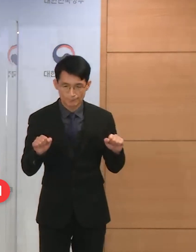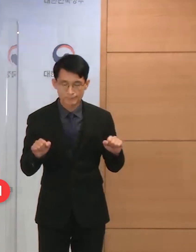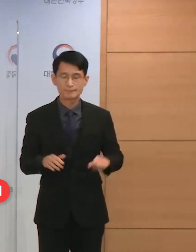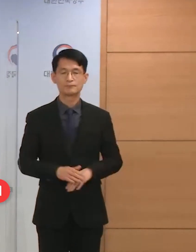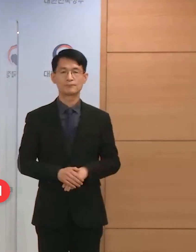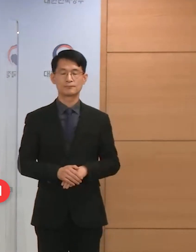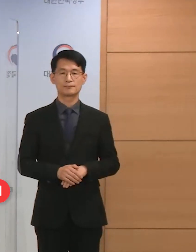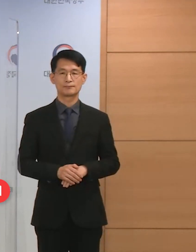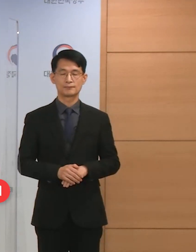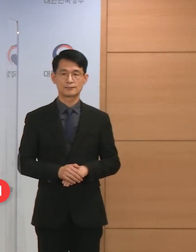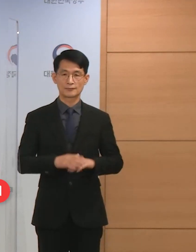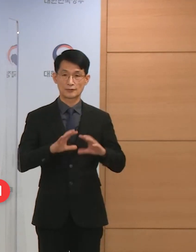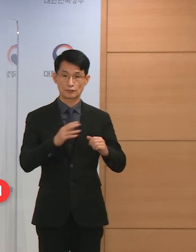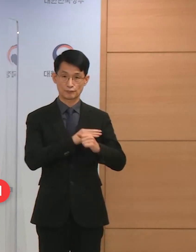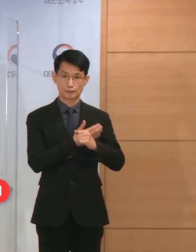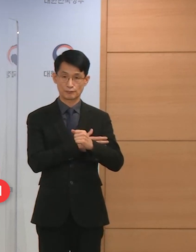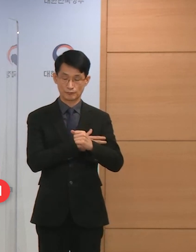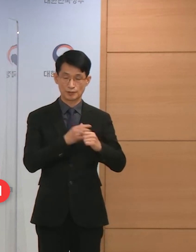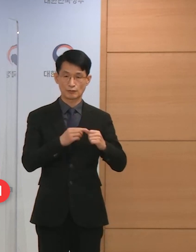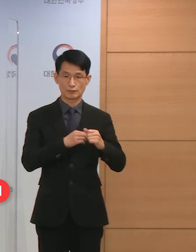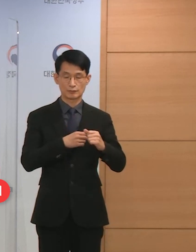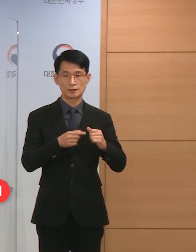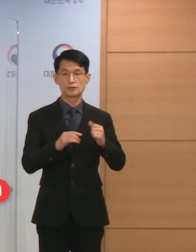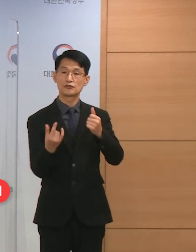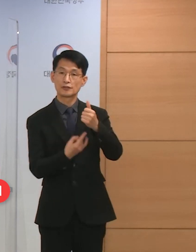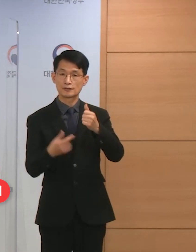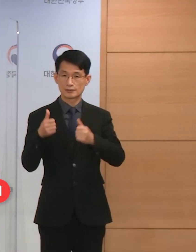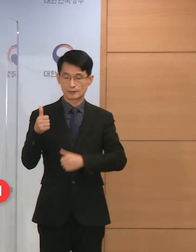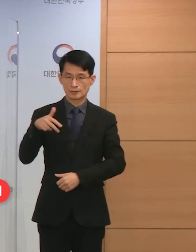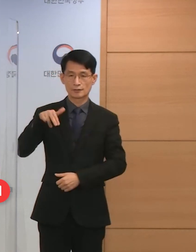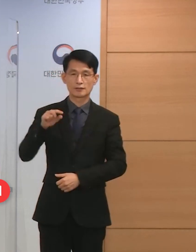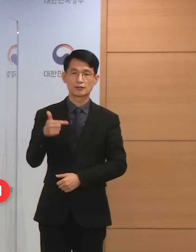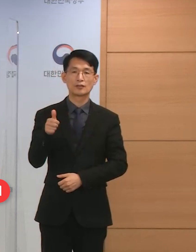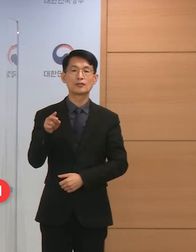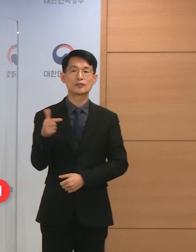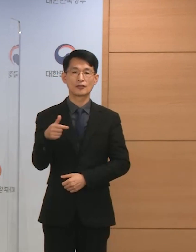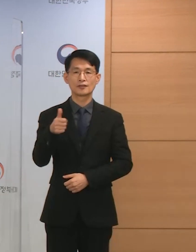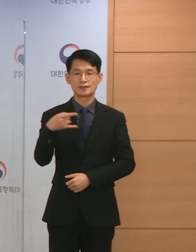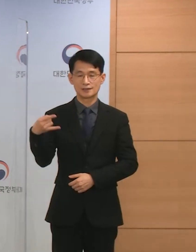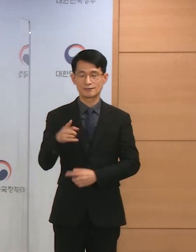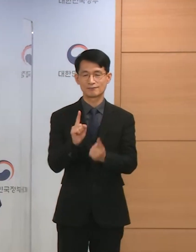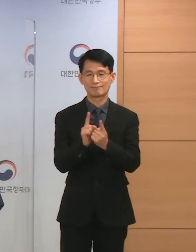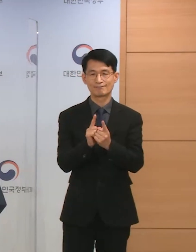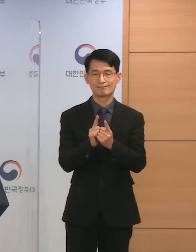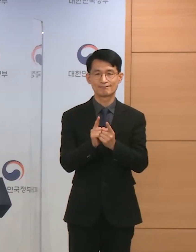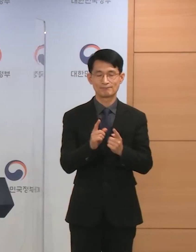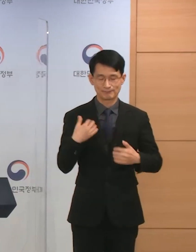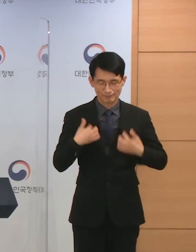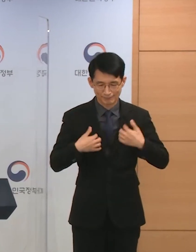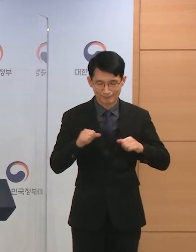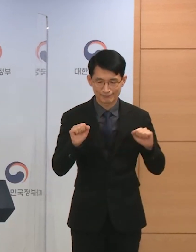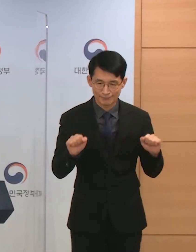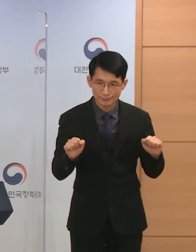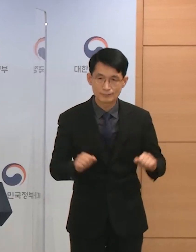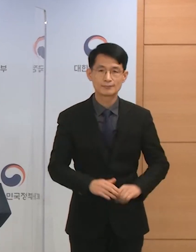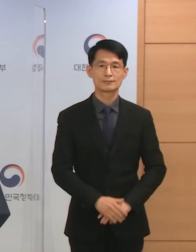안녕하세요. 든든한 국민편 국민권익위원회 위원장 전현입니다. 반갑습니다.